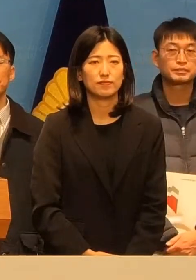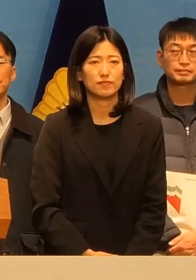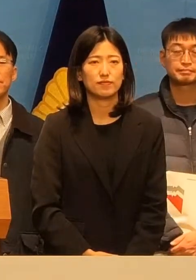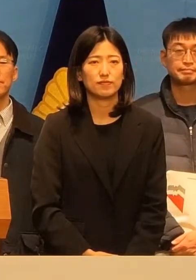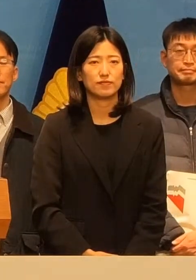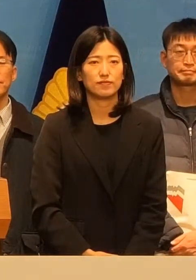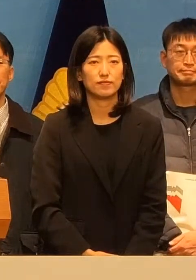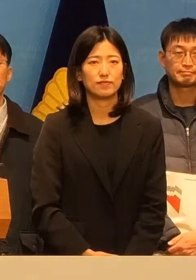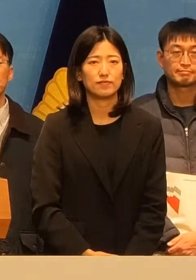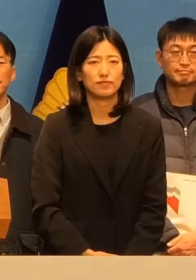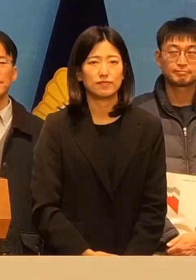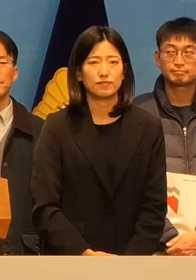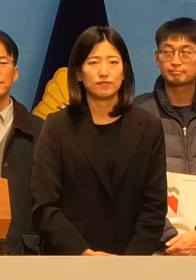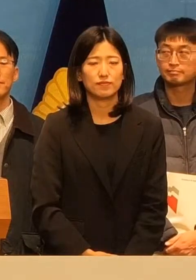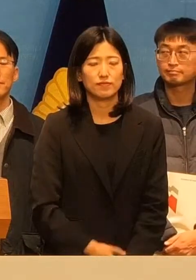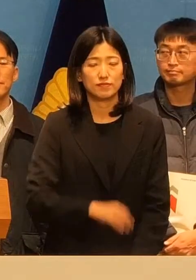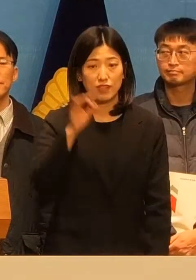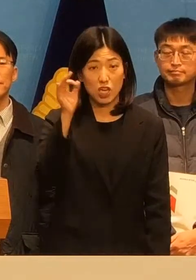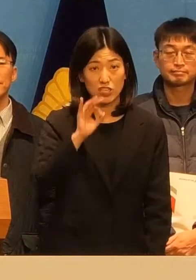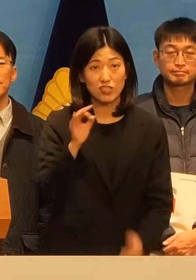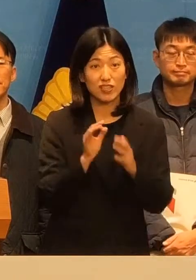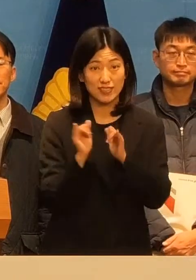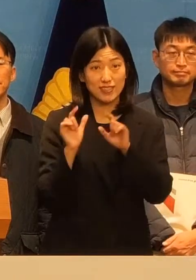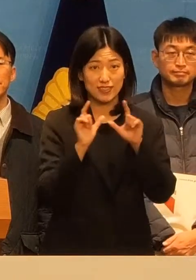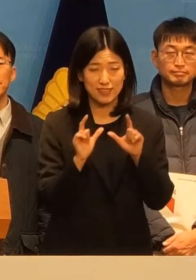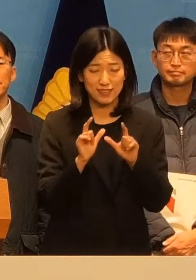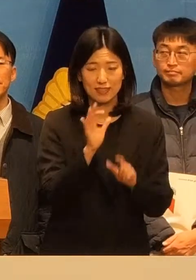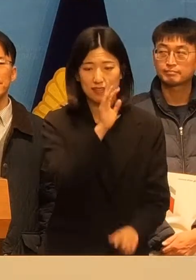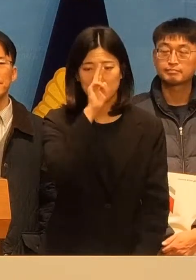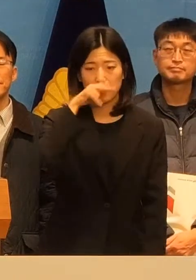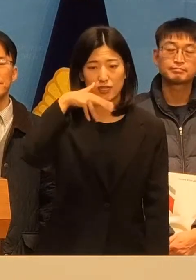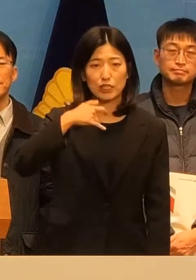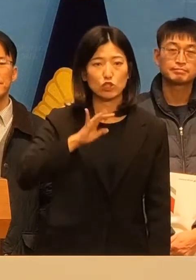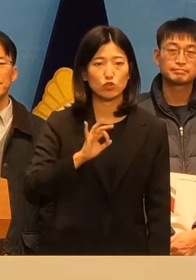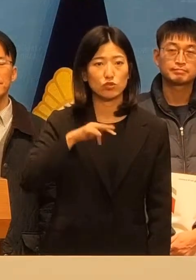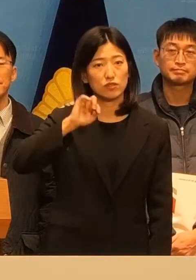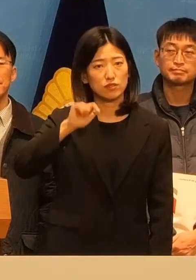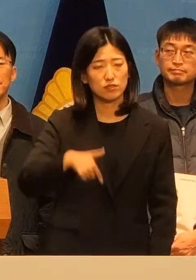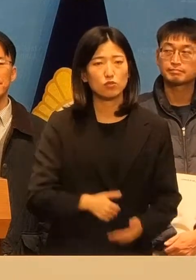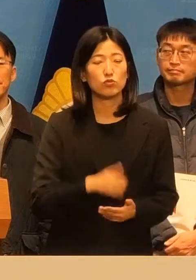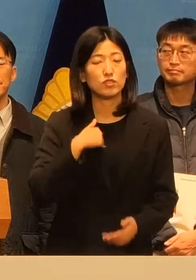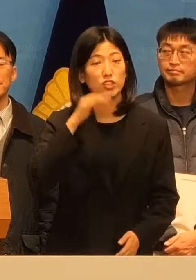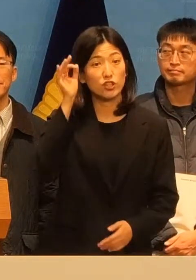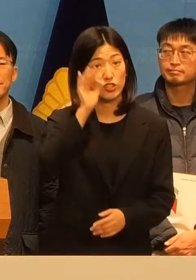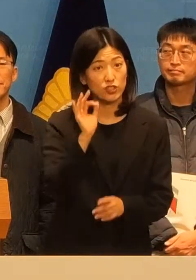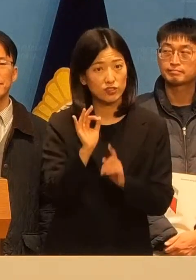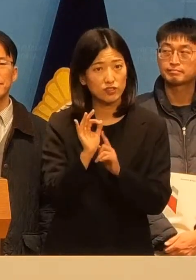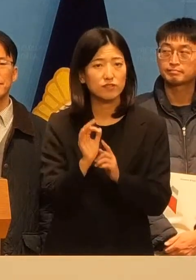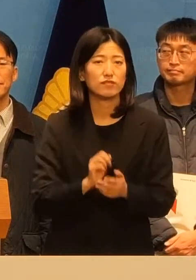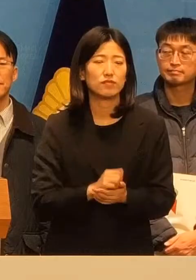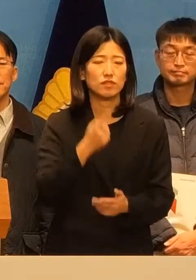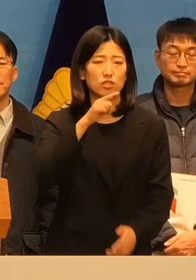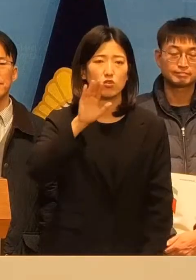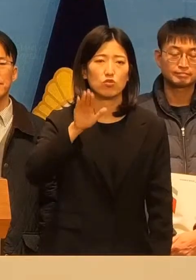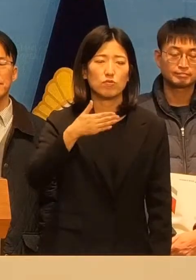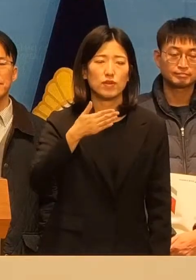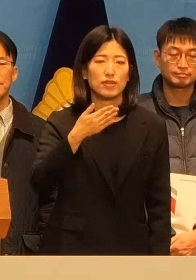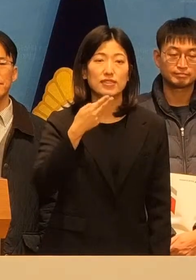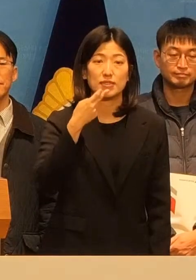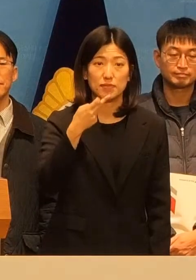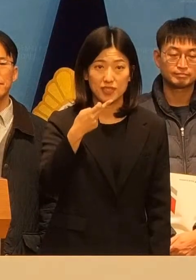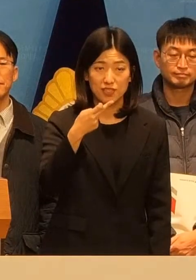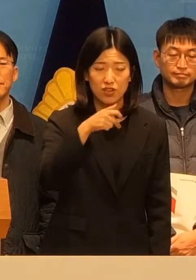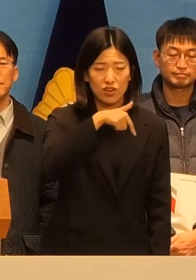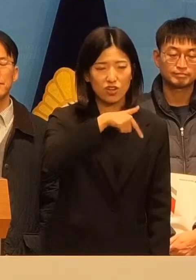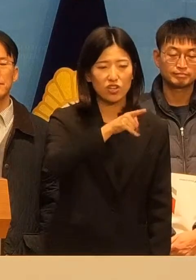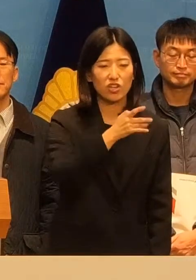네, 공동대표 연천군민 박충식입니다. 우리 연천군은 1912년